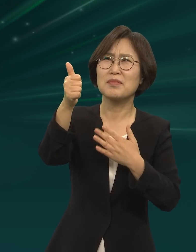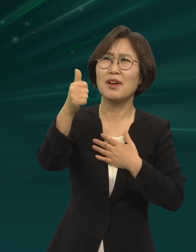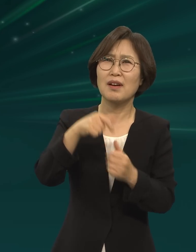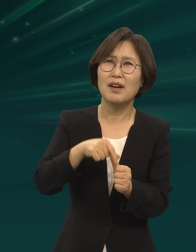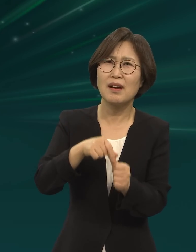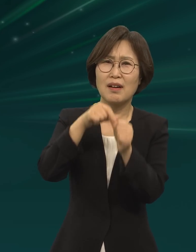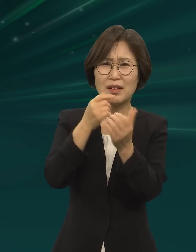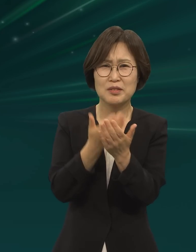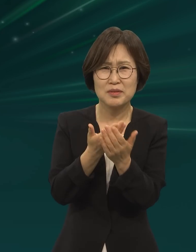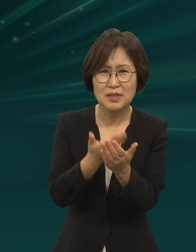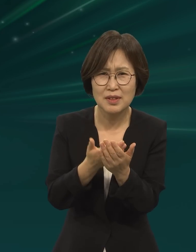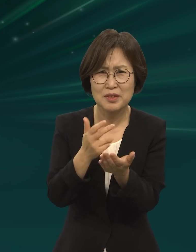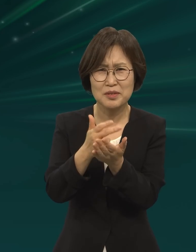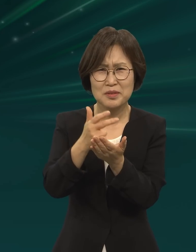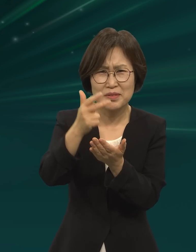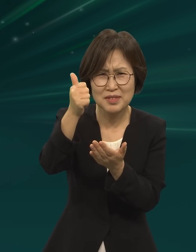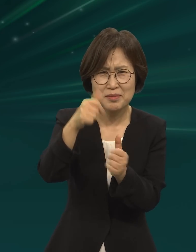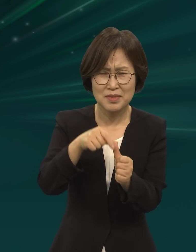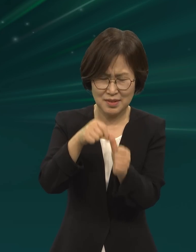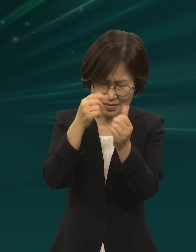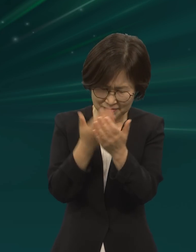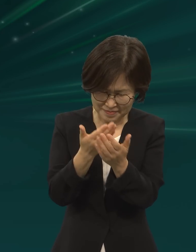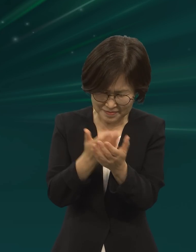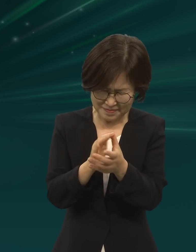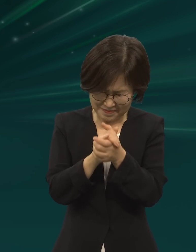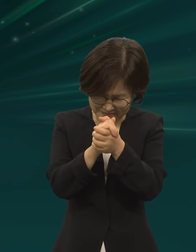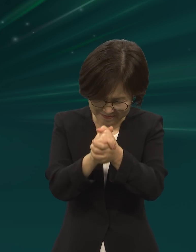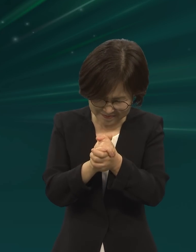살려주세요. 주님 살려주세요.